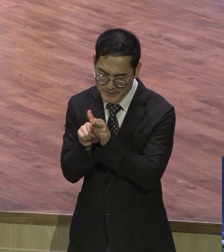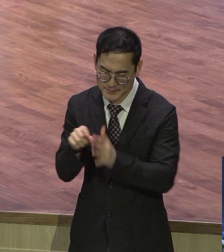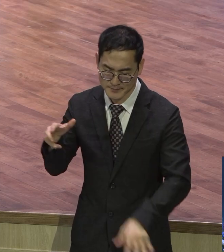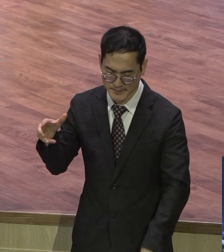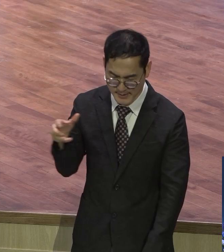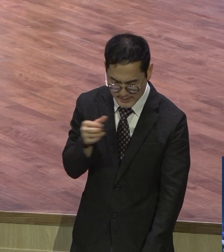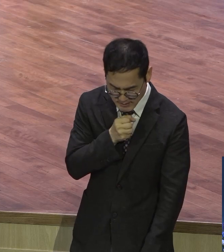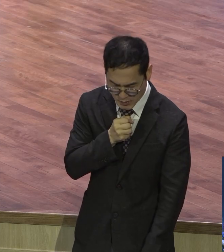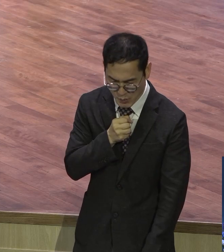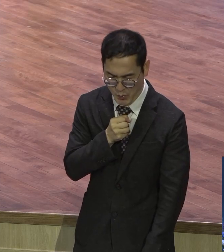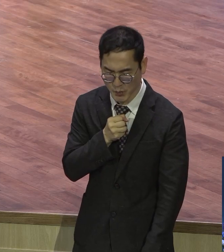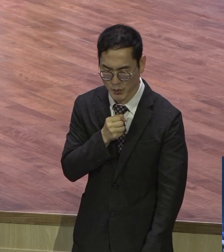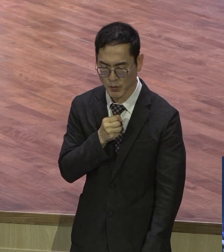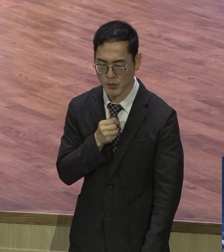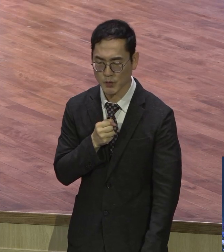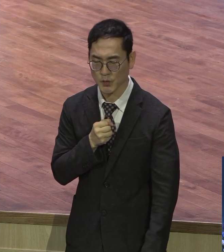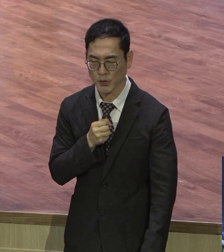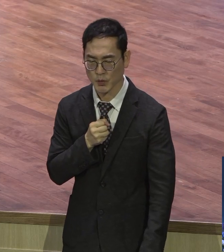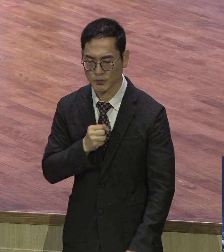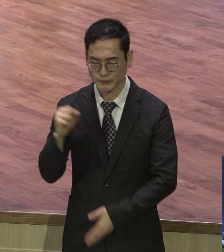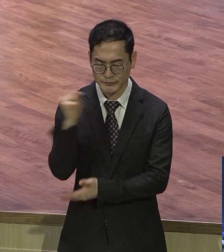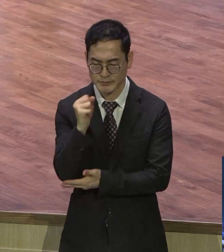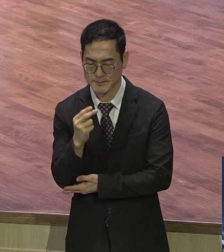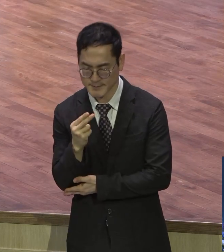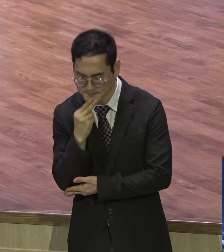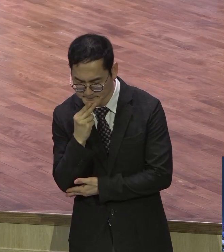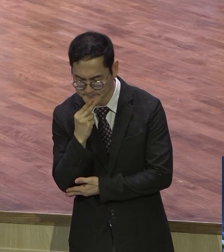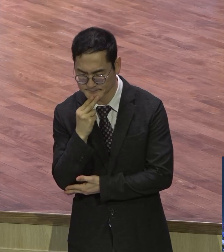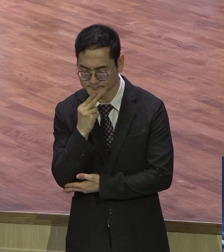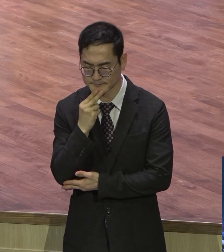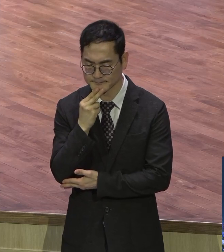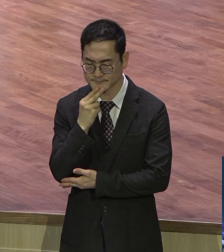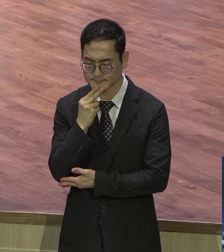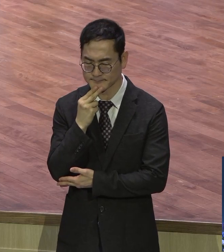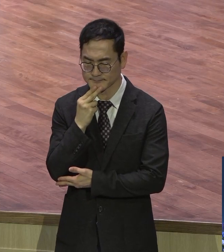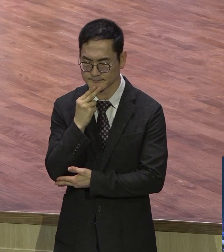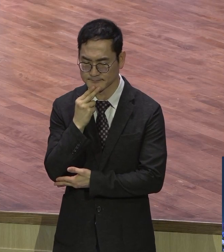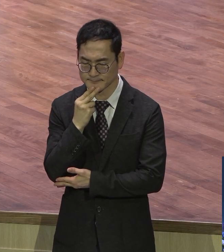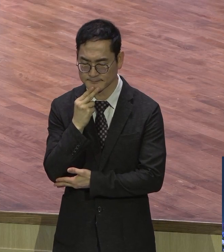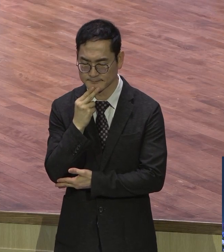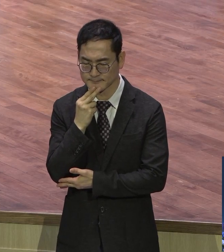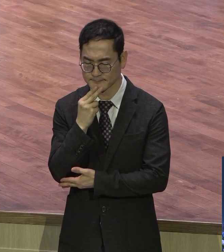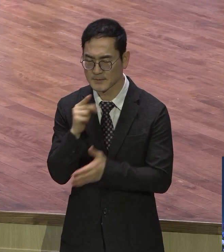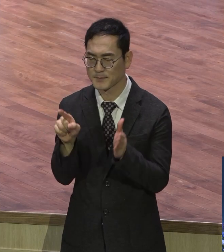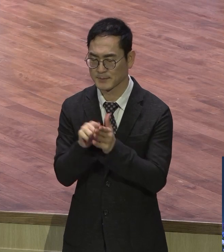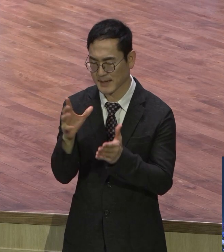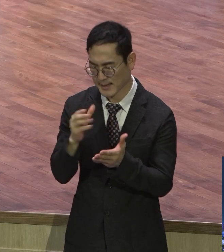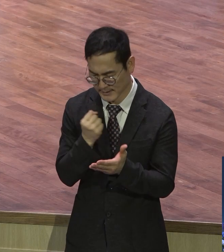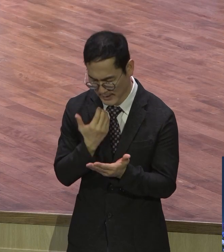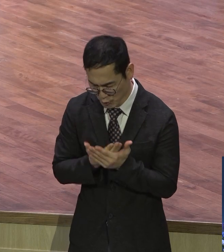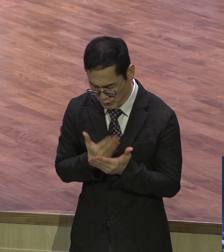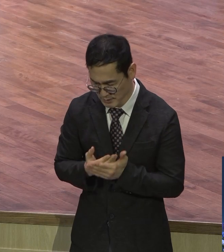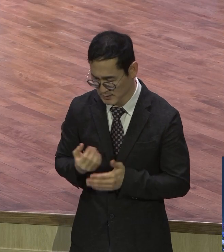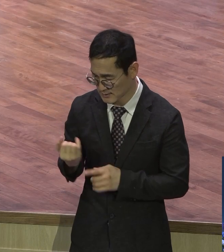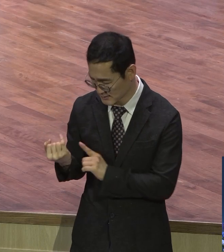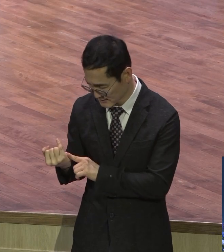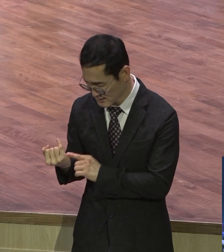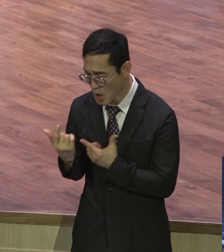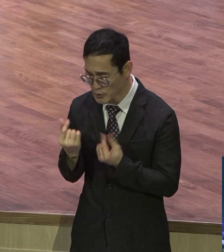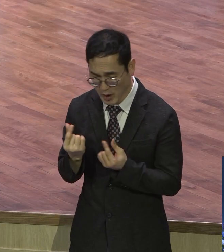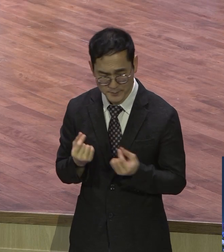완전한 믿음 확고 부동한 믿음을 흔들리 없는 헬로적 여인처럼 참으로 이 해당장의